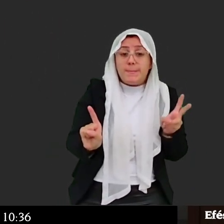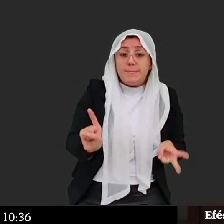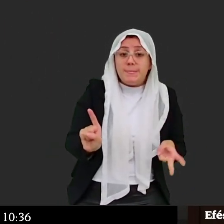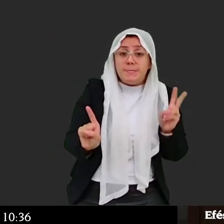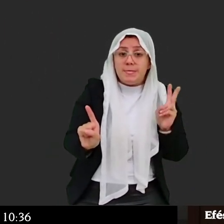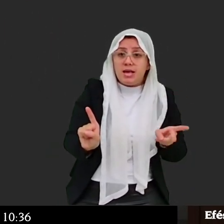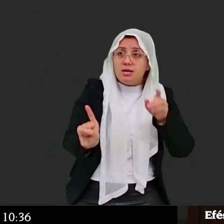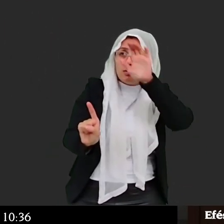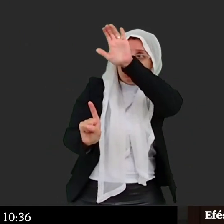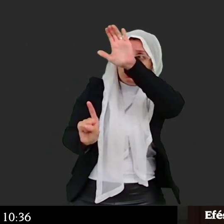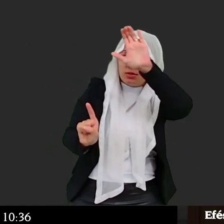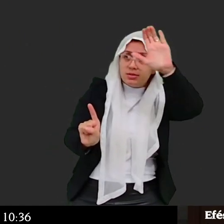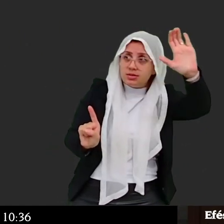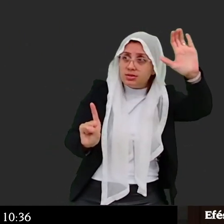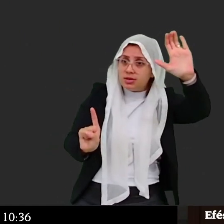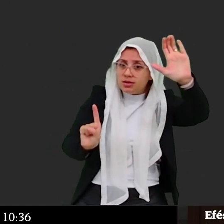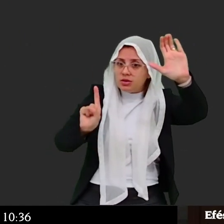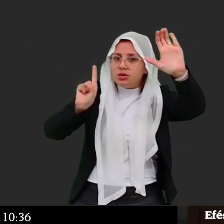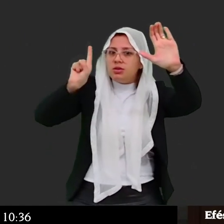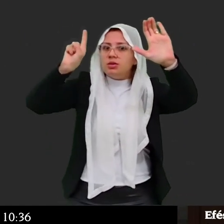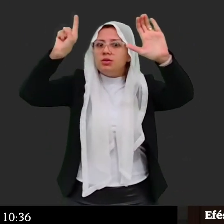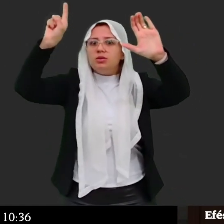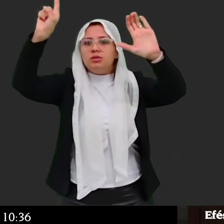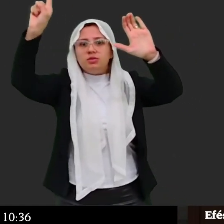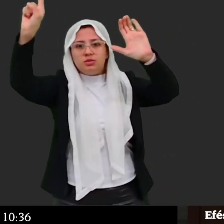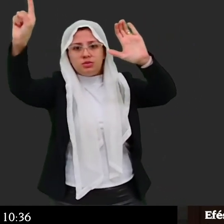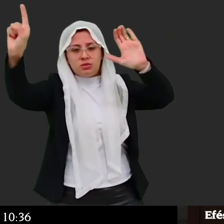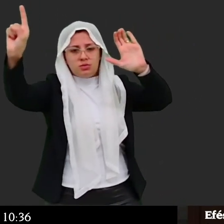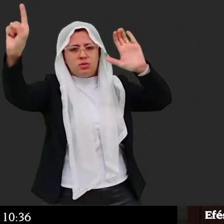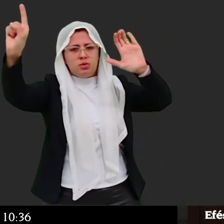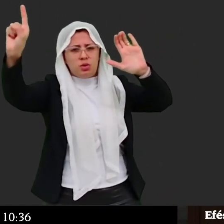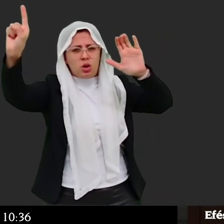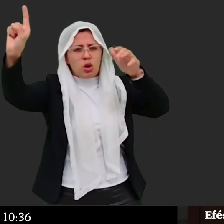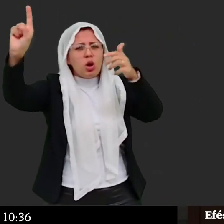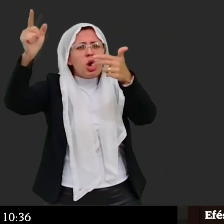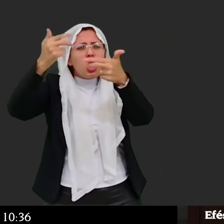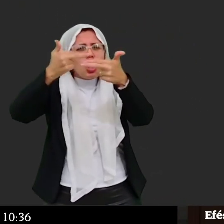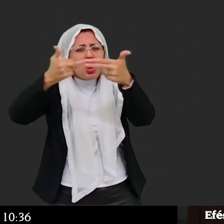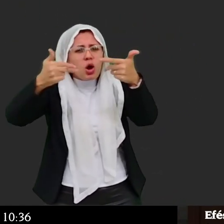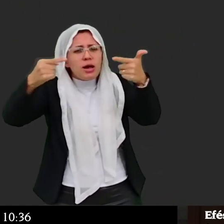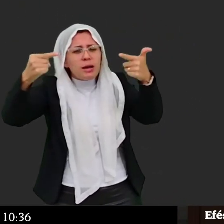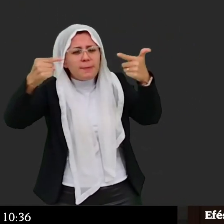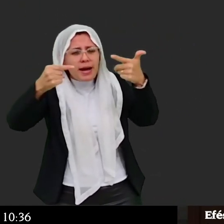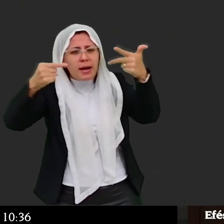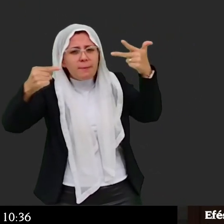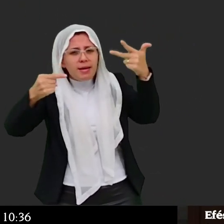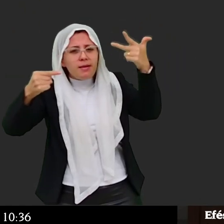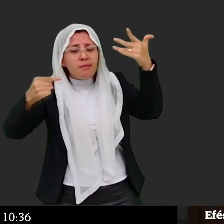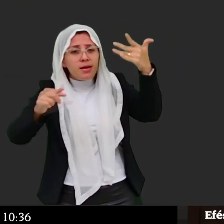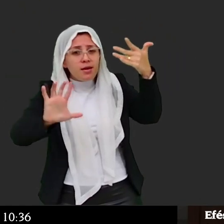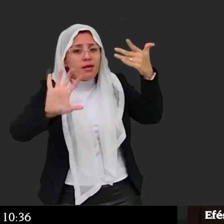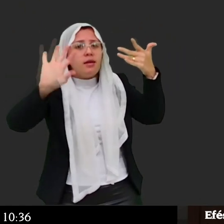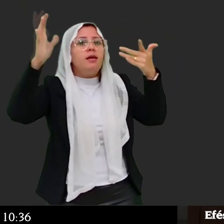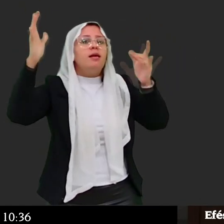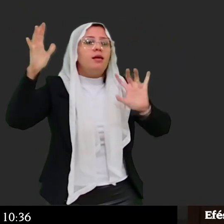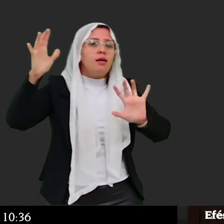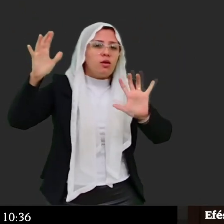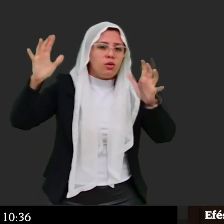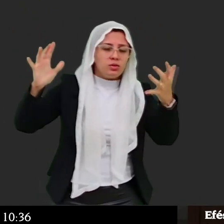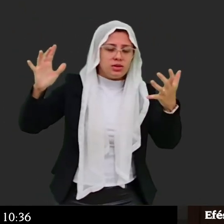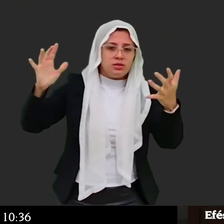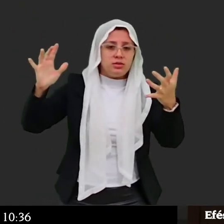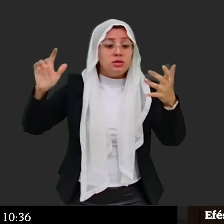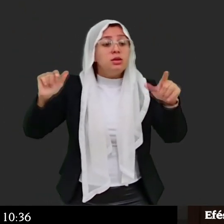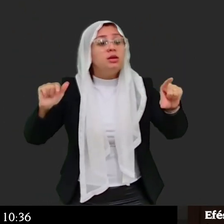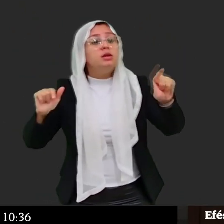céus para cumprir todas as coisas. E ele mesmo deu uns para apóstolos, e